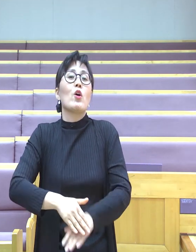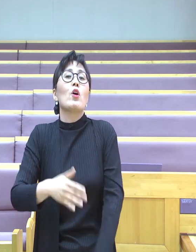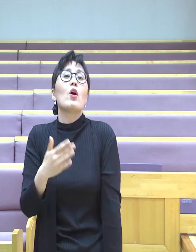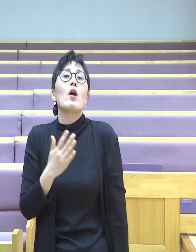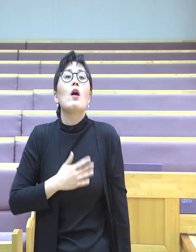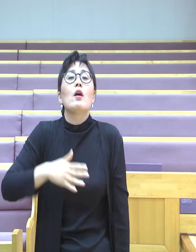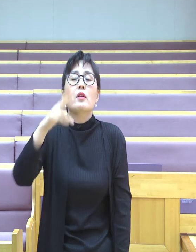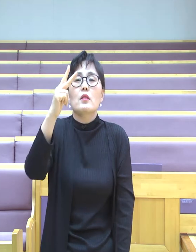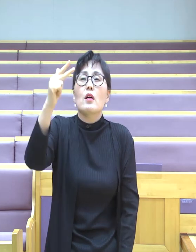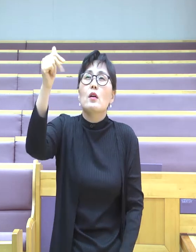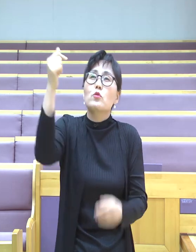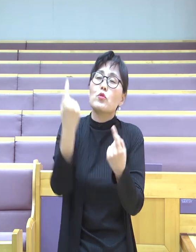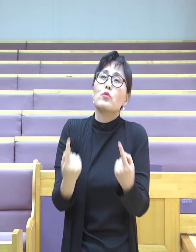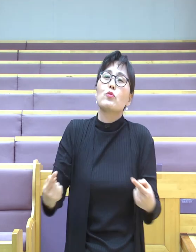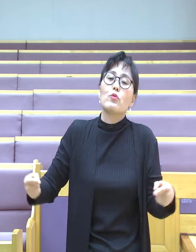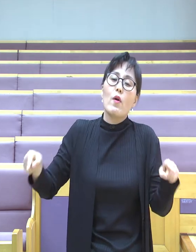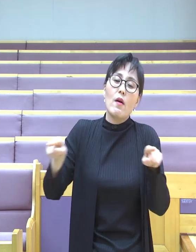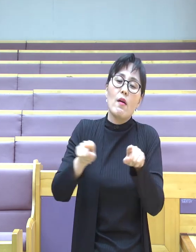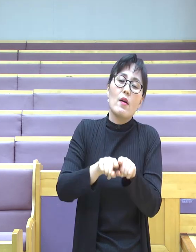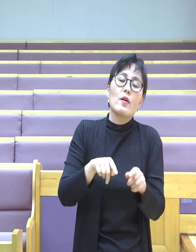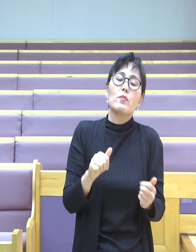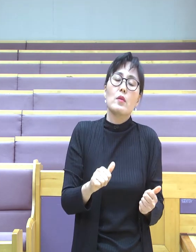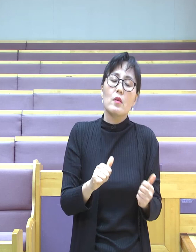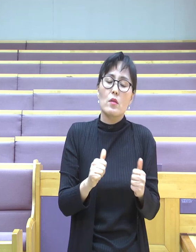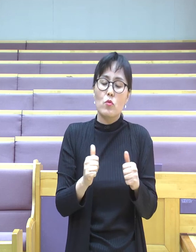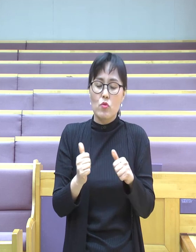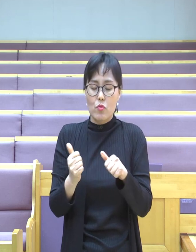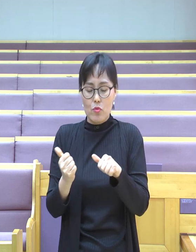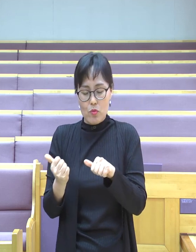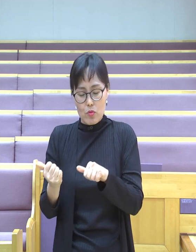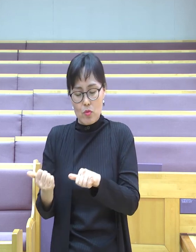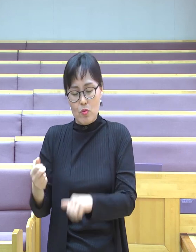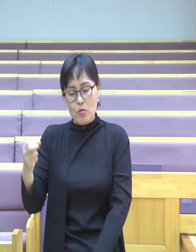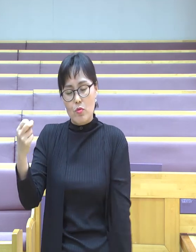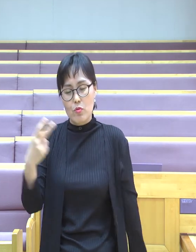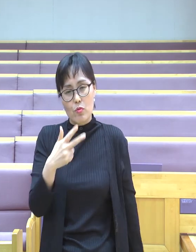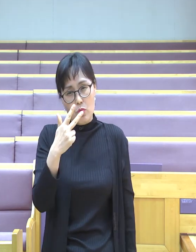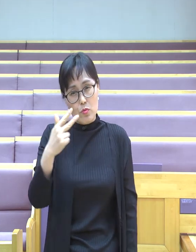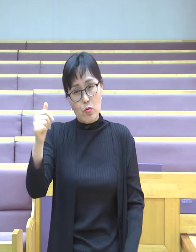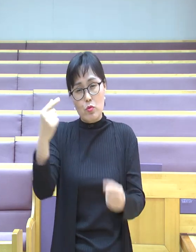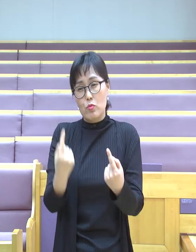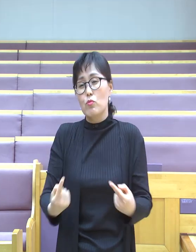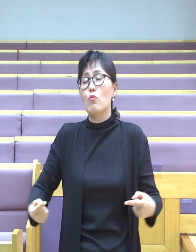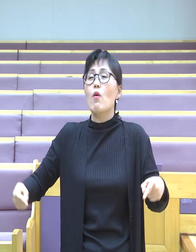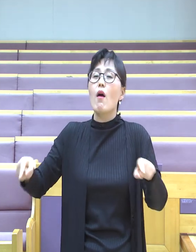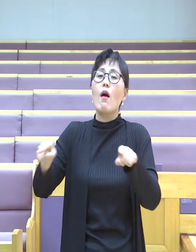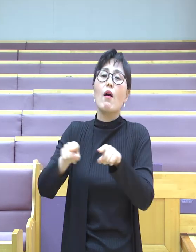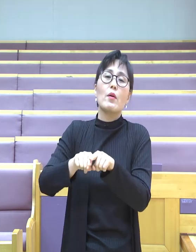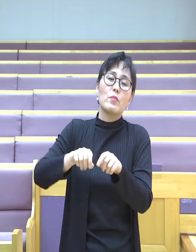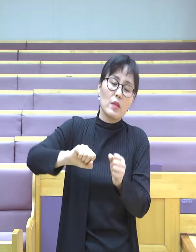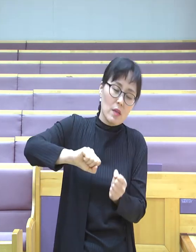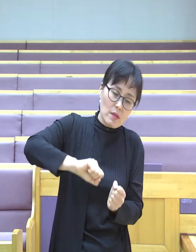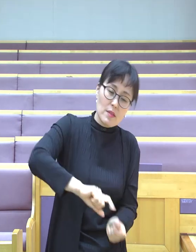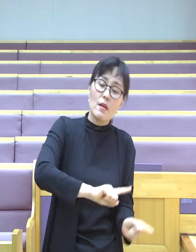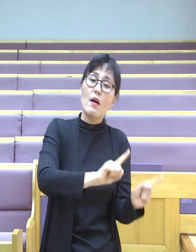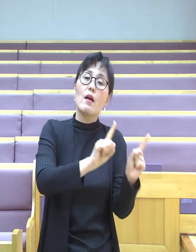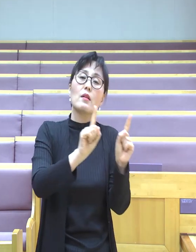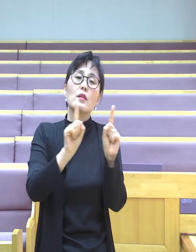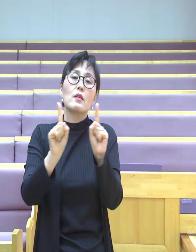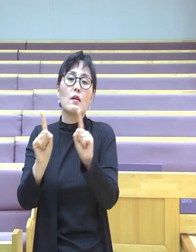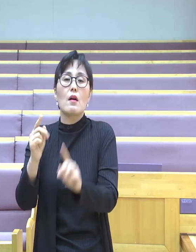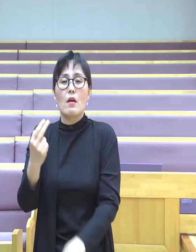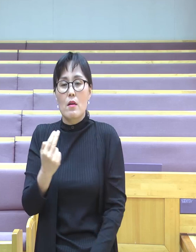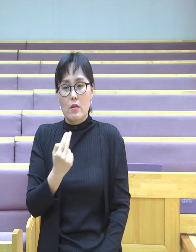포개어 나 주와 함께 죽고 또 주와 함께